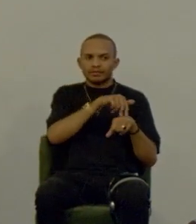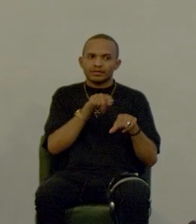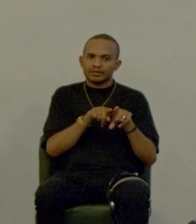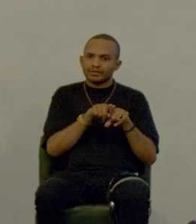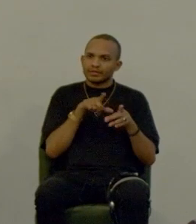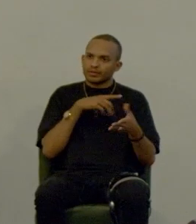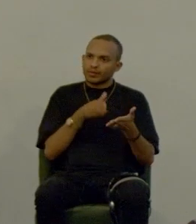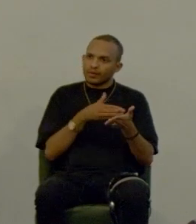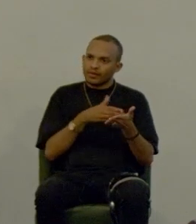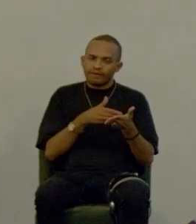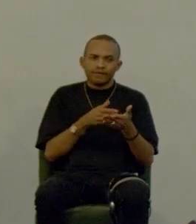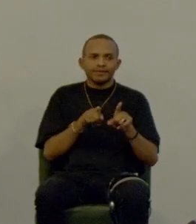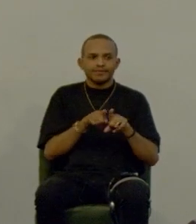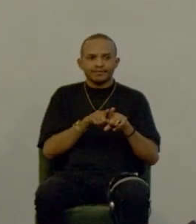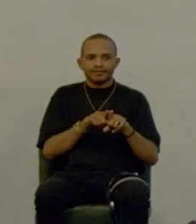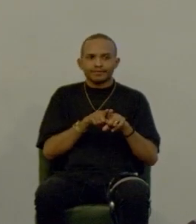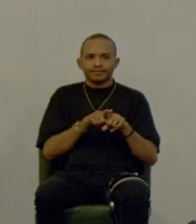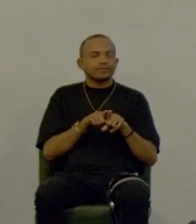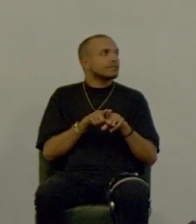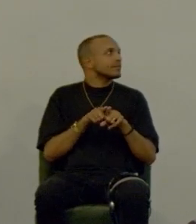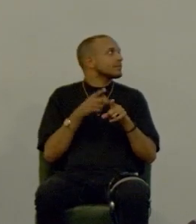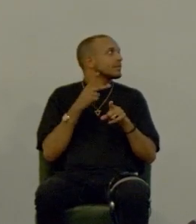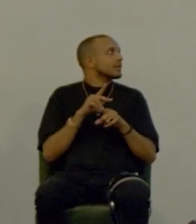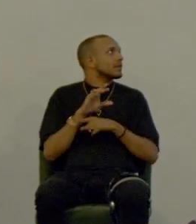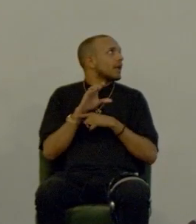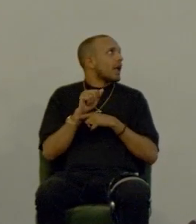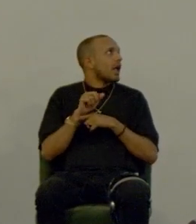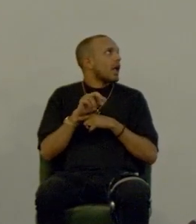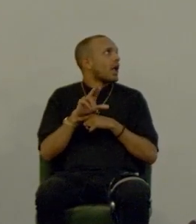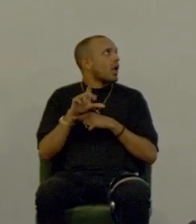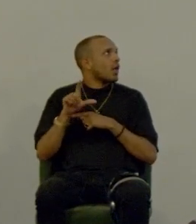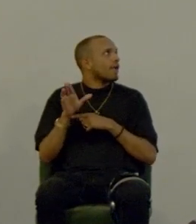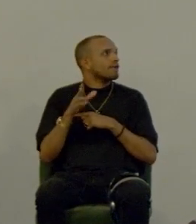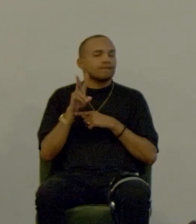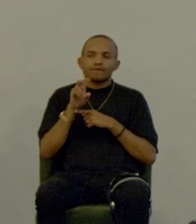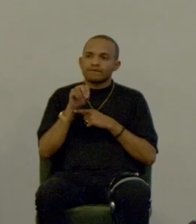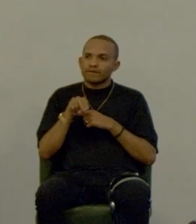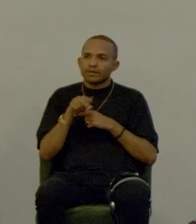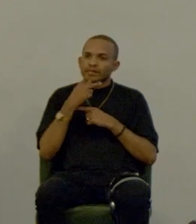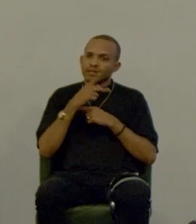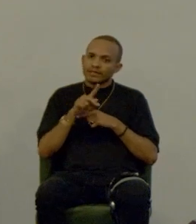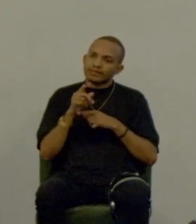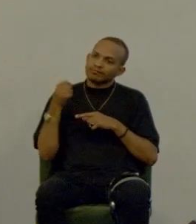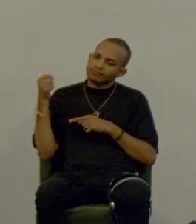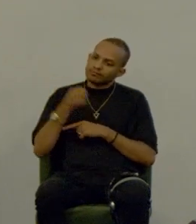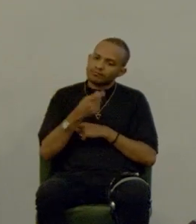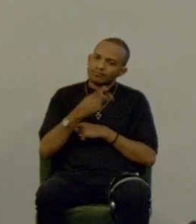saiu recentemente, O Som do Rugido da Onça, que é o Carl von Martius, né, que foi esse naturalista bávaro que veio para cá, para o